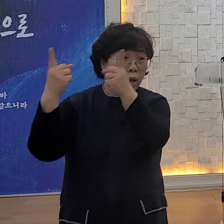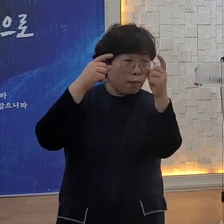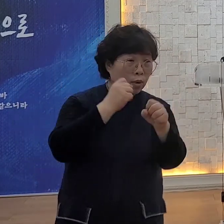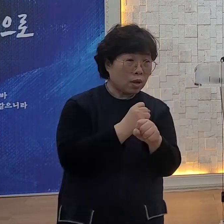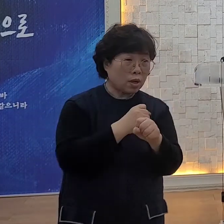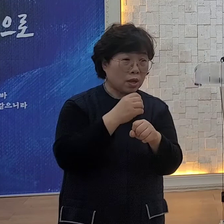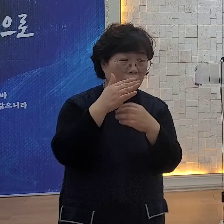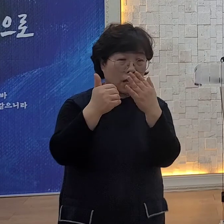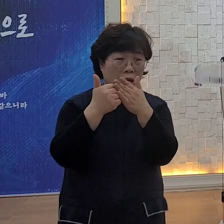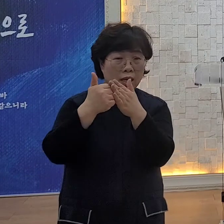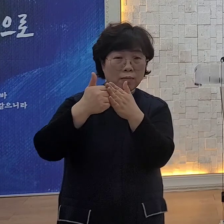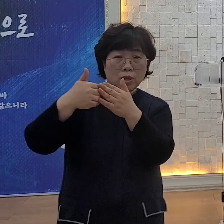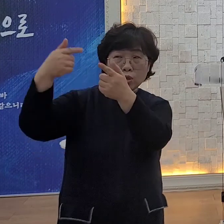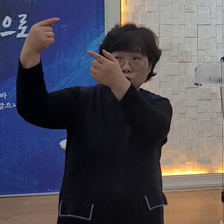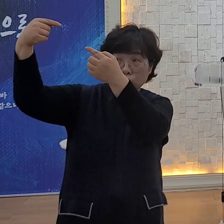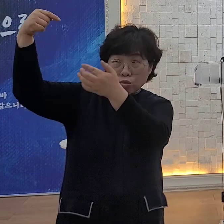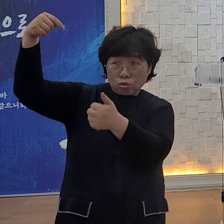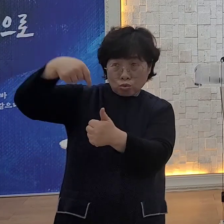진리의 기준대로